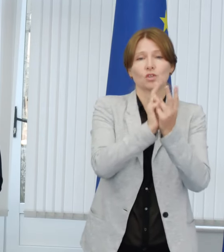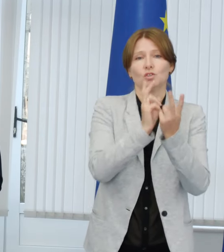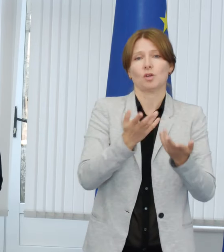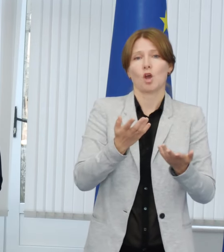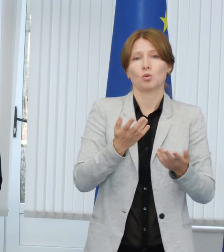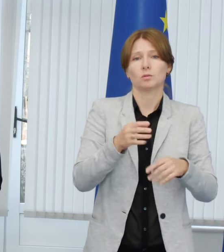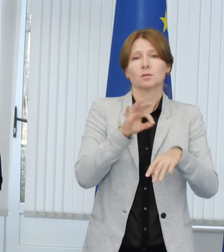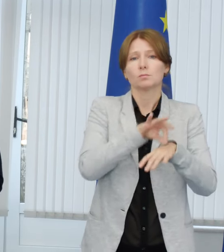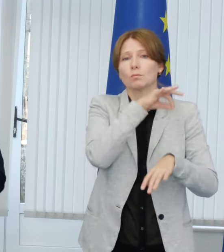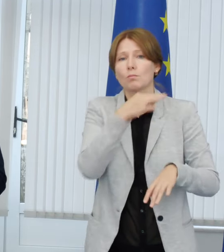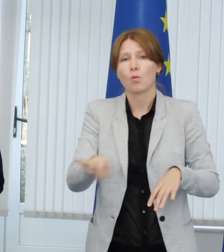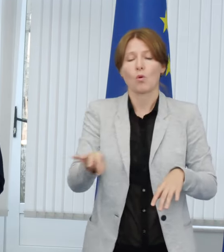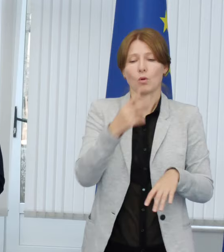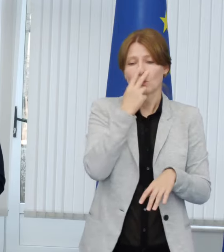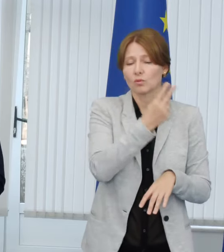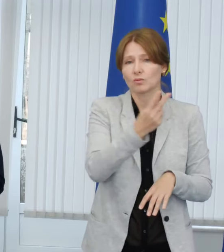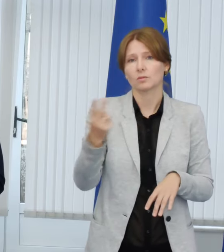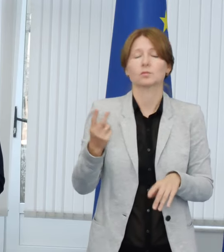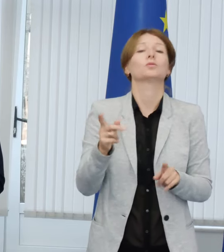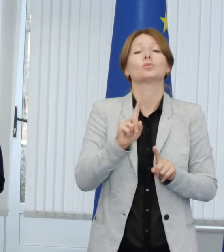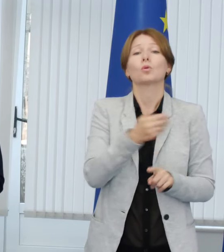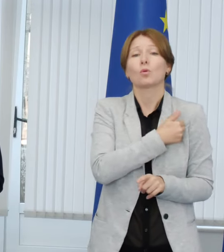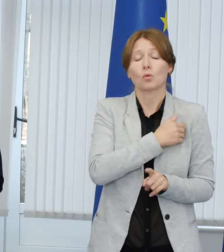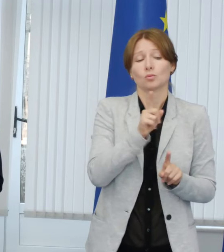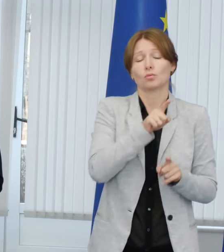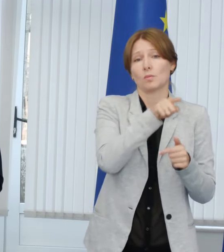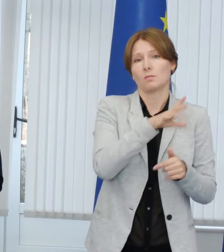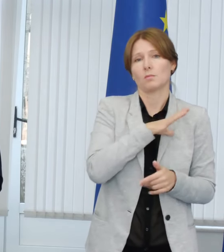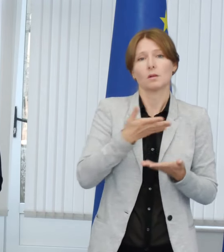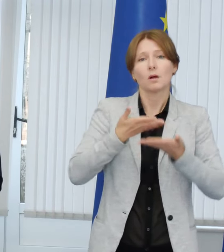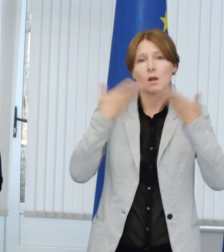durere, cu marginalizare și în fiecare zi depun efort